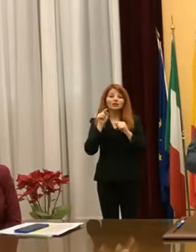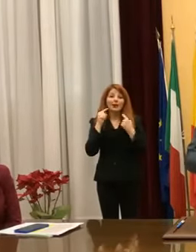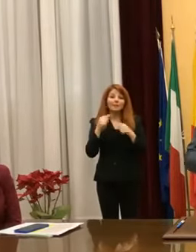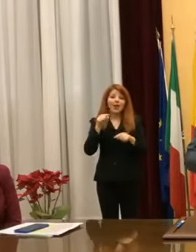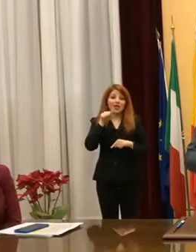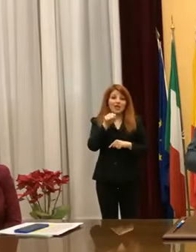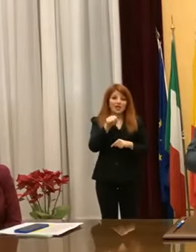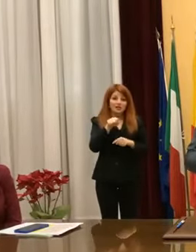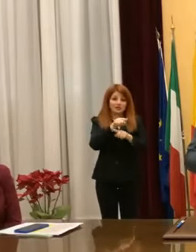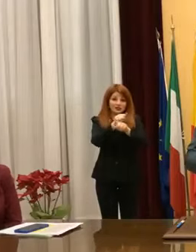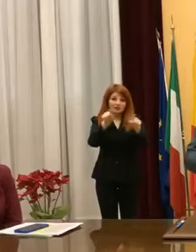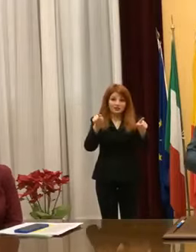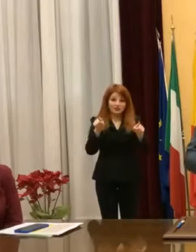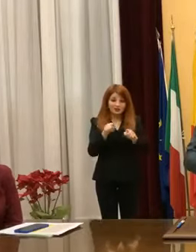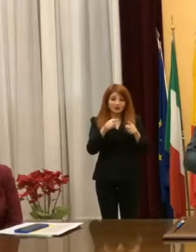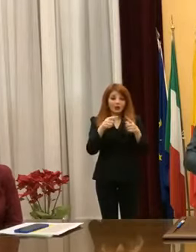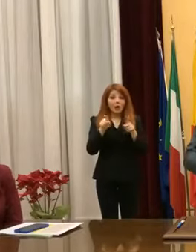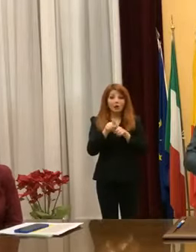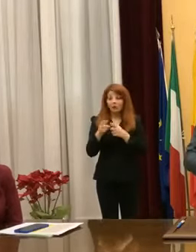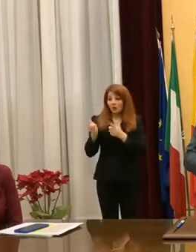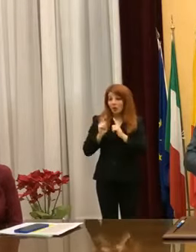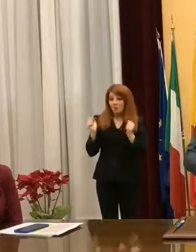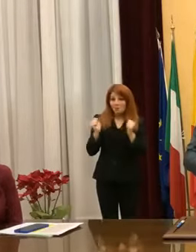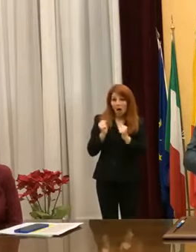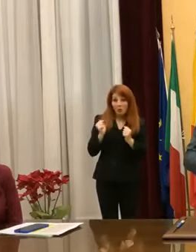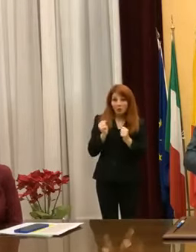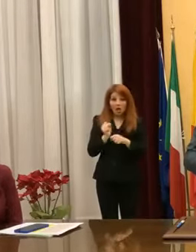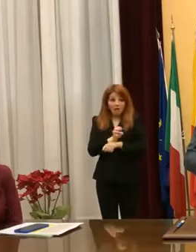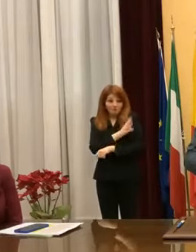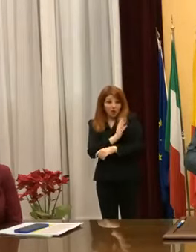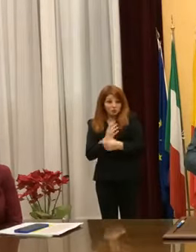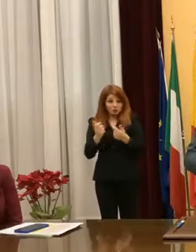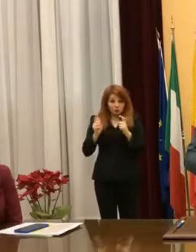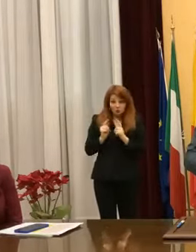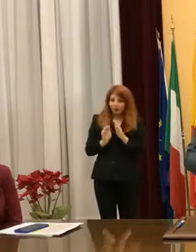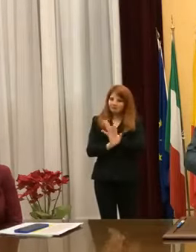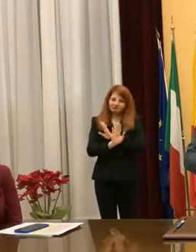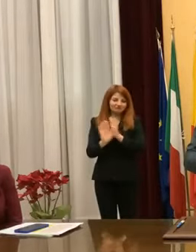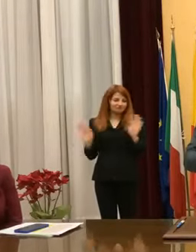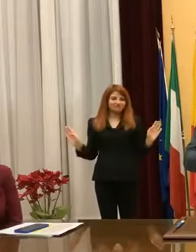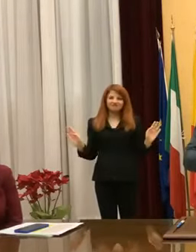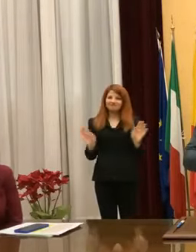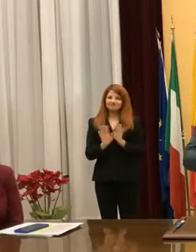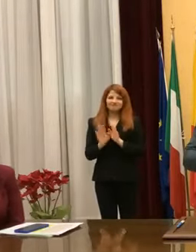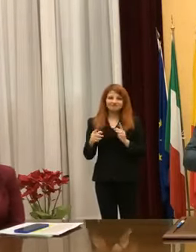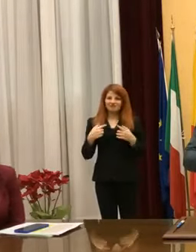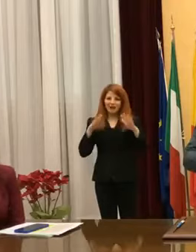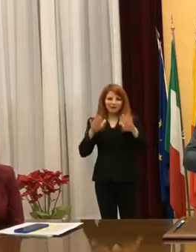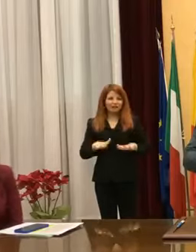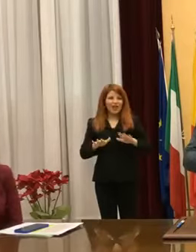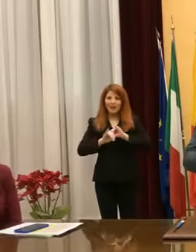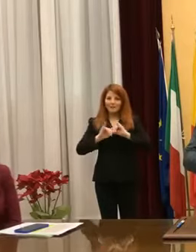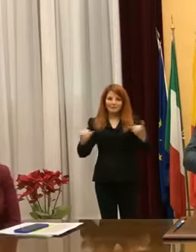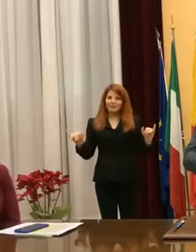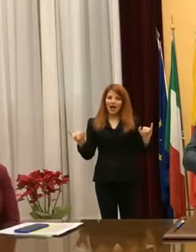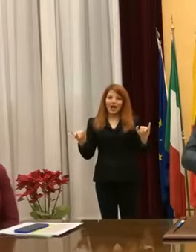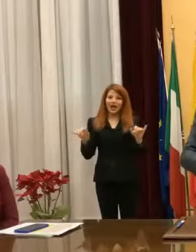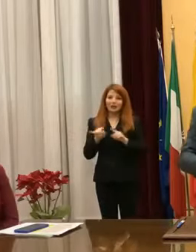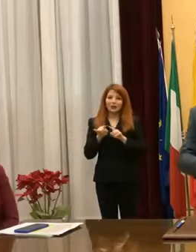di fronte a nessuna situazione che da questo punto di vista possa